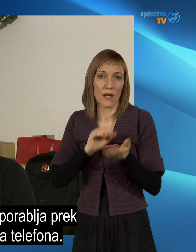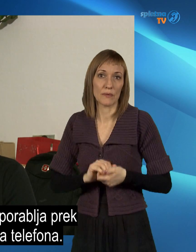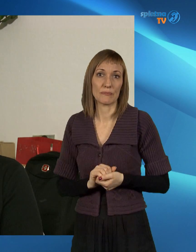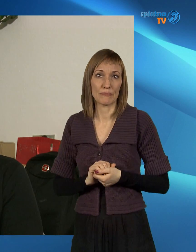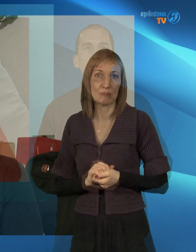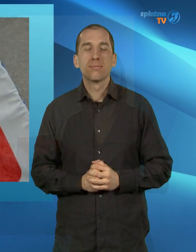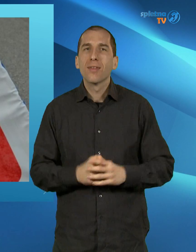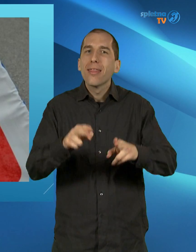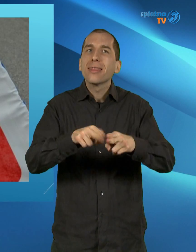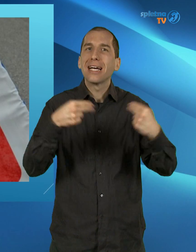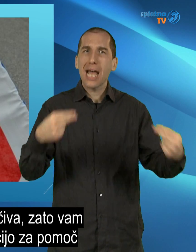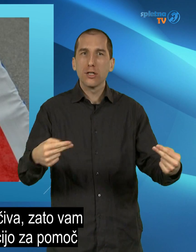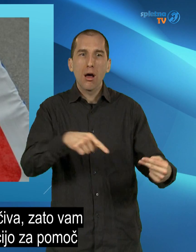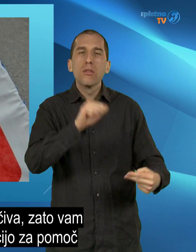telefona.